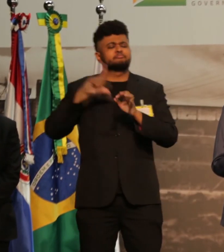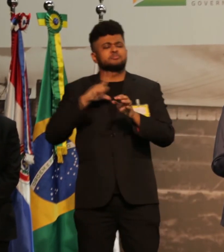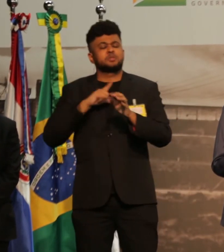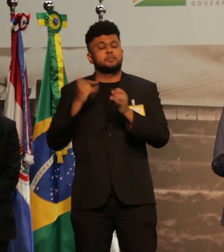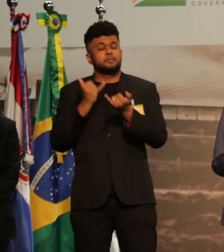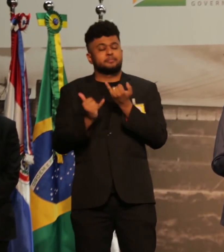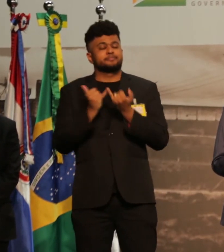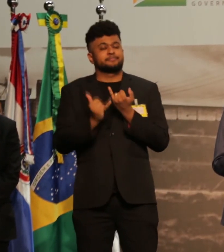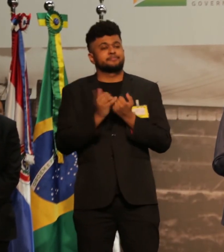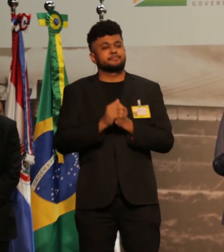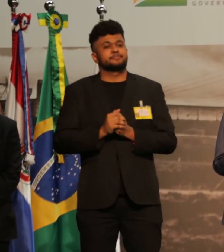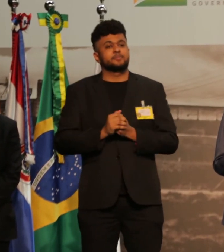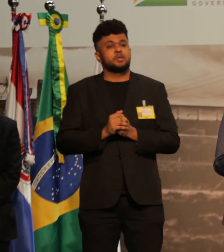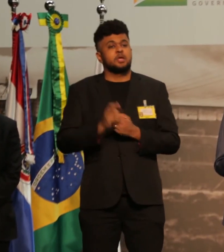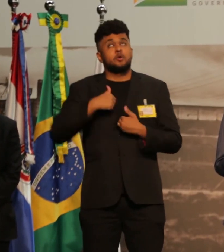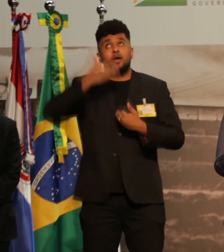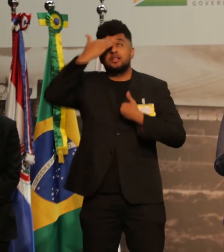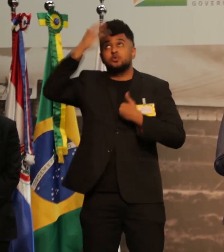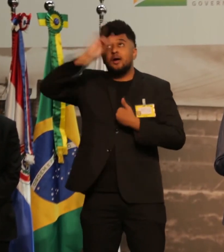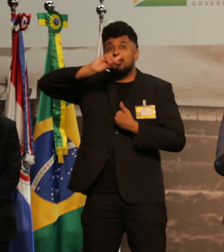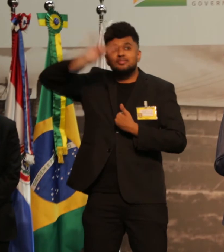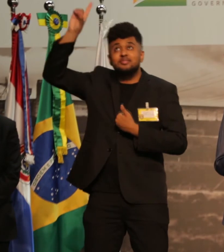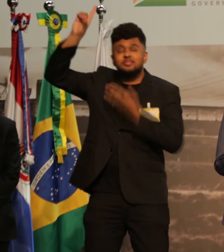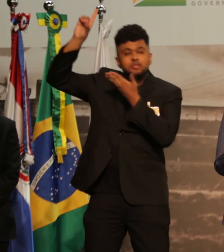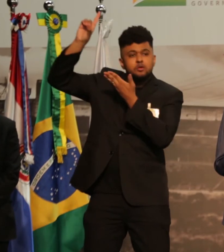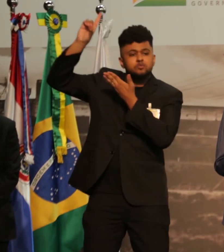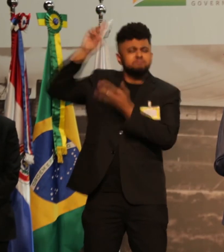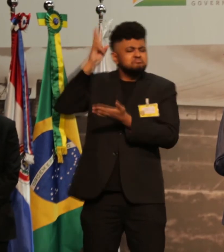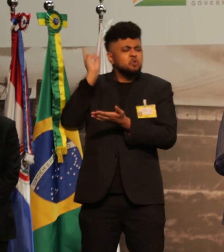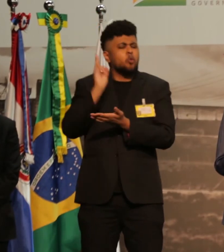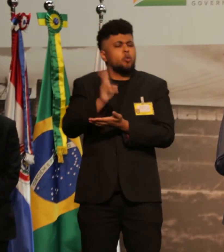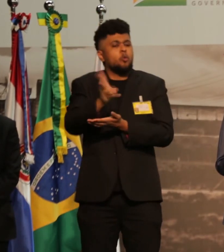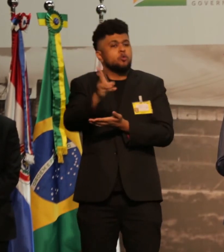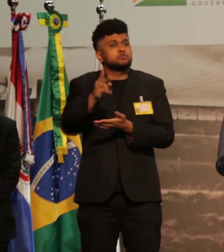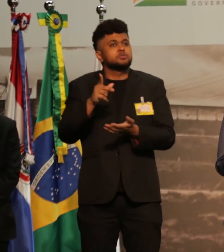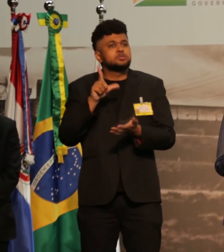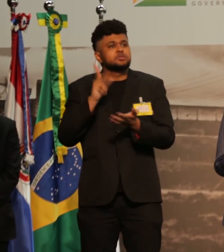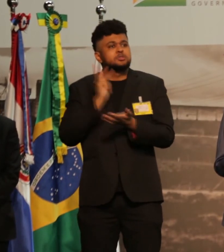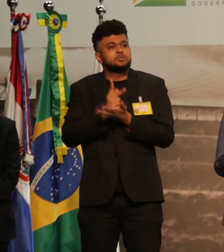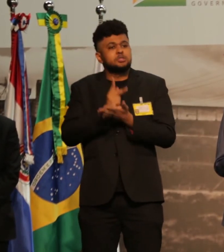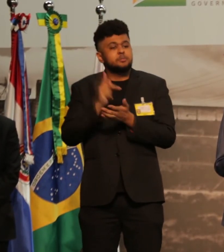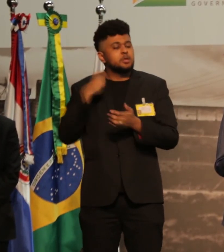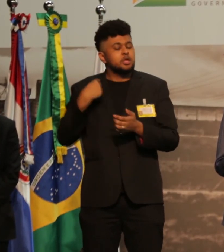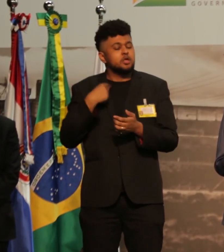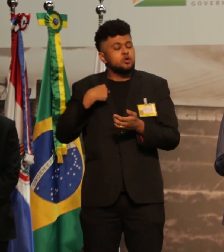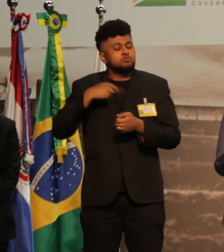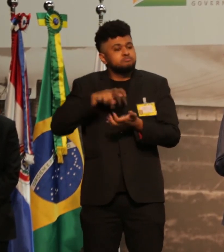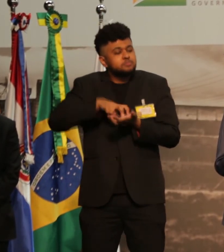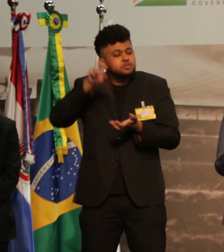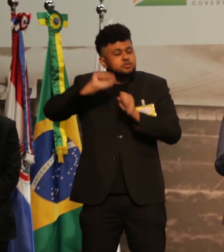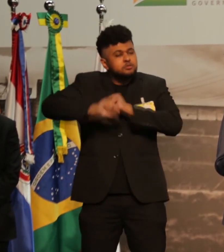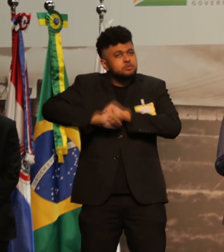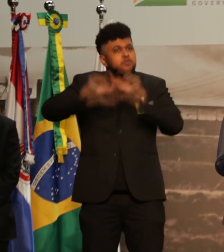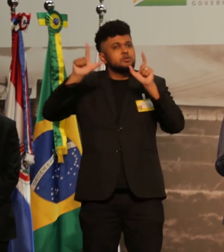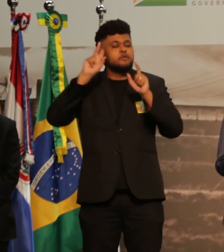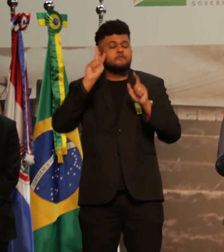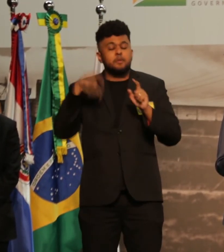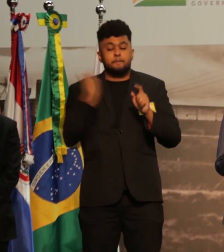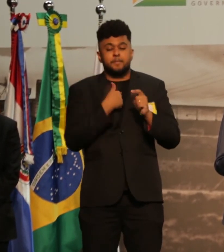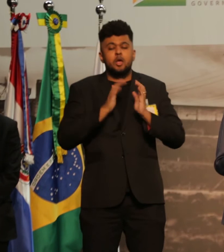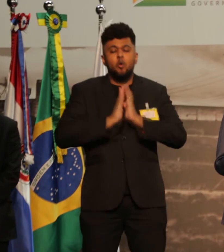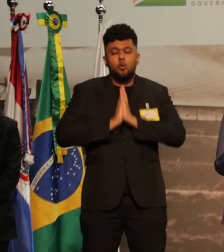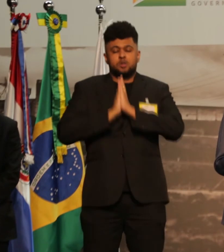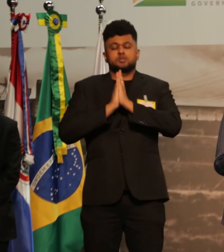de compreensão. Agradeço a Deus por continuar acordando mais cedo todos os dias para ouvir minhas